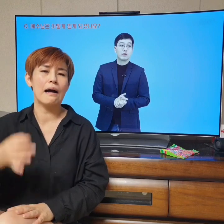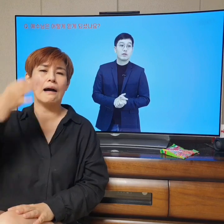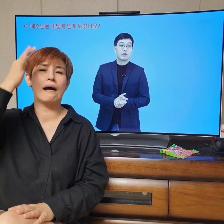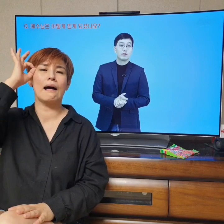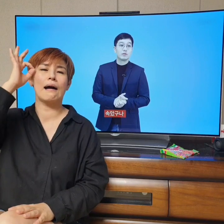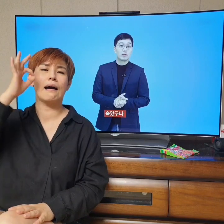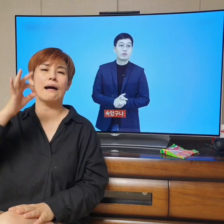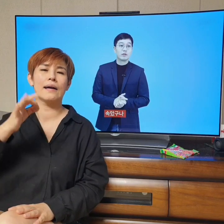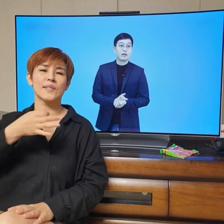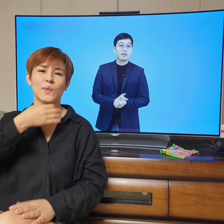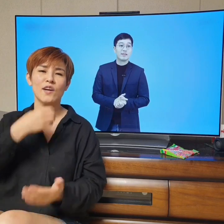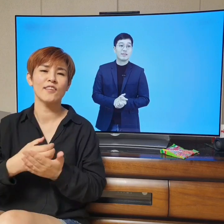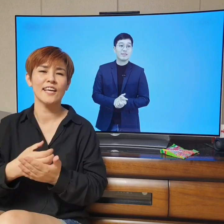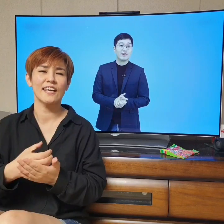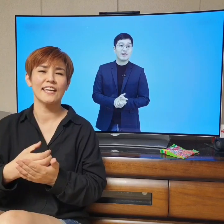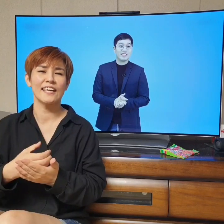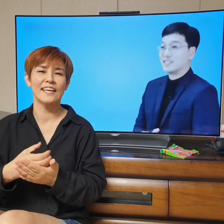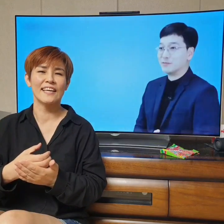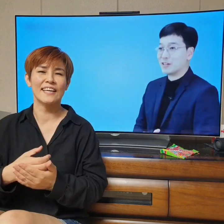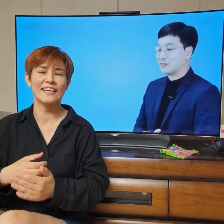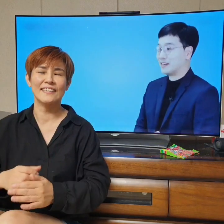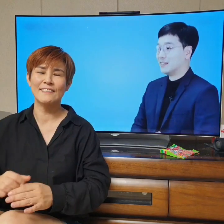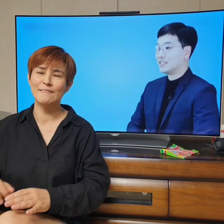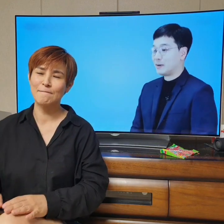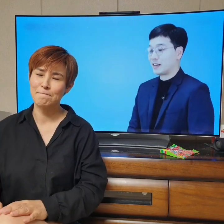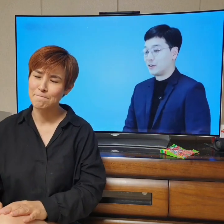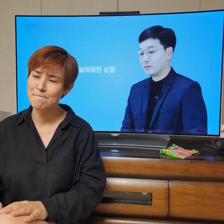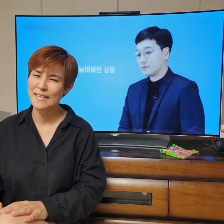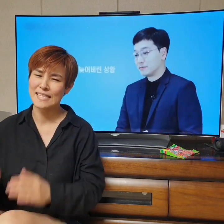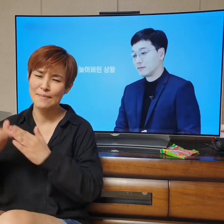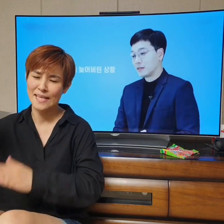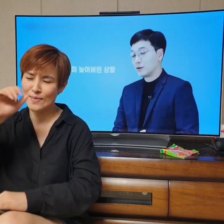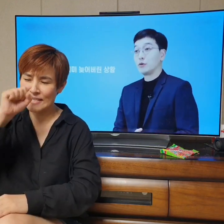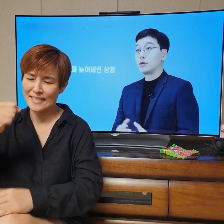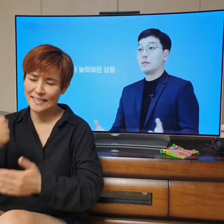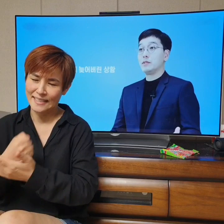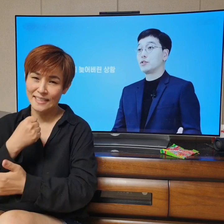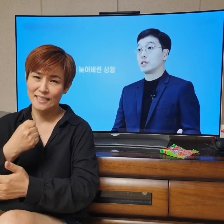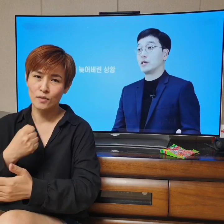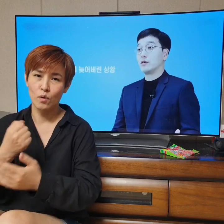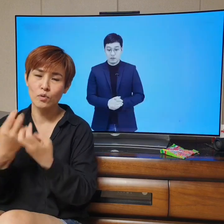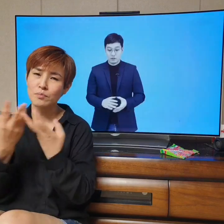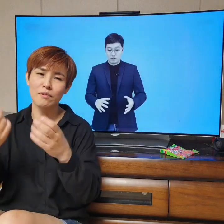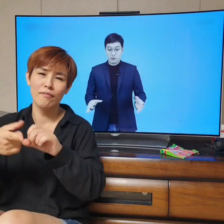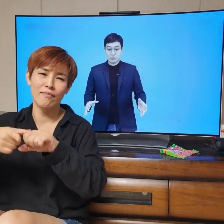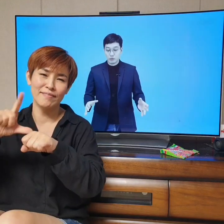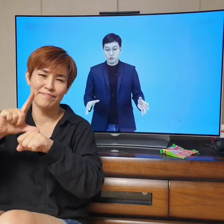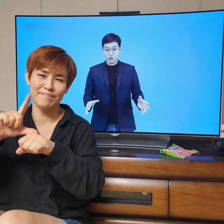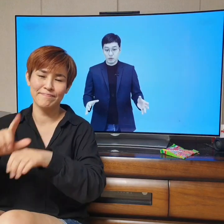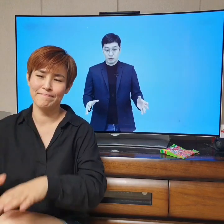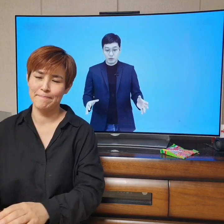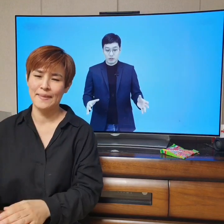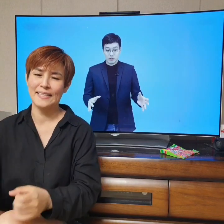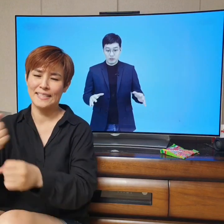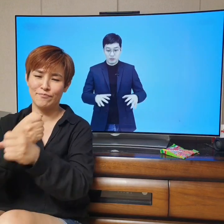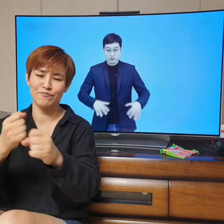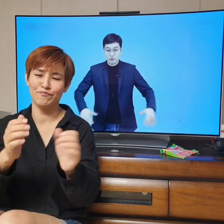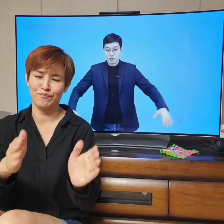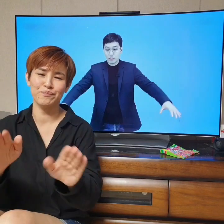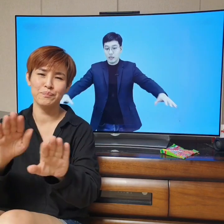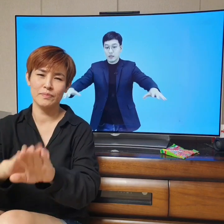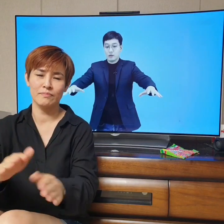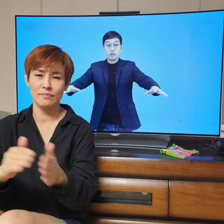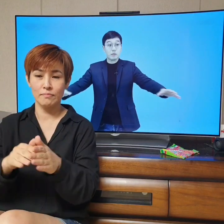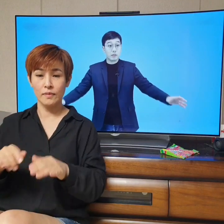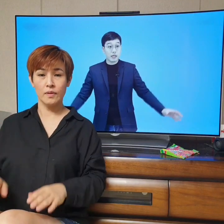깨달은 거죠. 속았구나. 잘못했구나. 집에 갈 거. 근데 어떻게 이미 늦었잖아요. 짐을 풀고